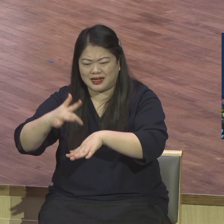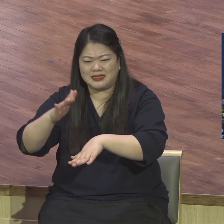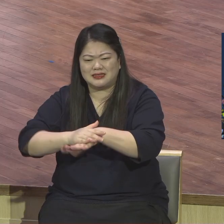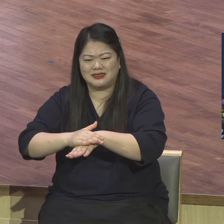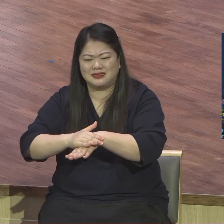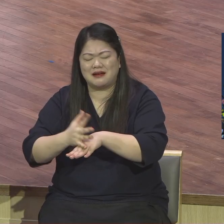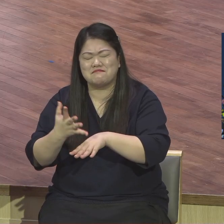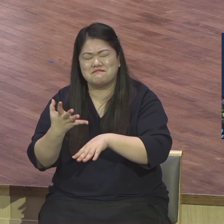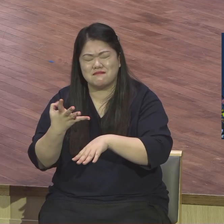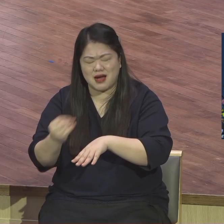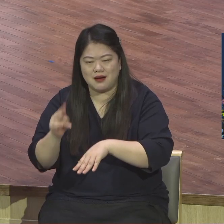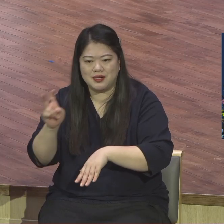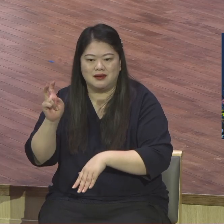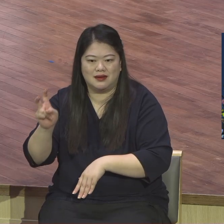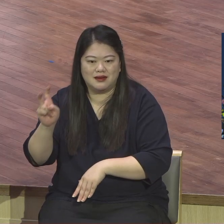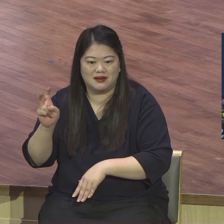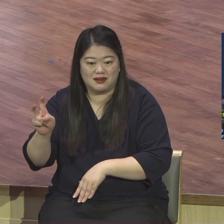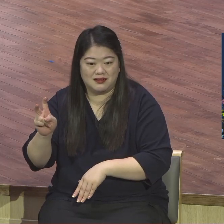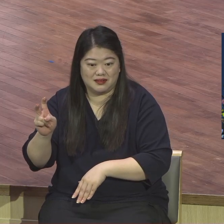우리